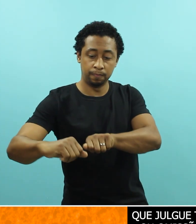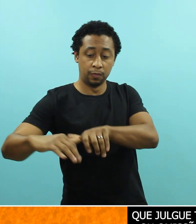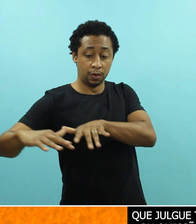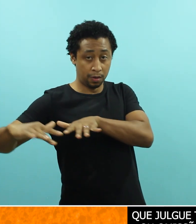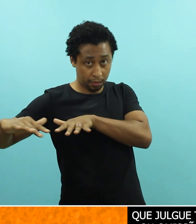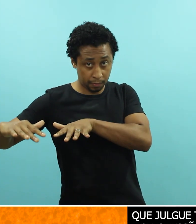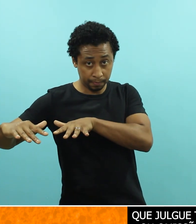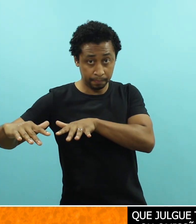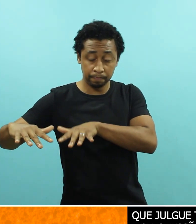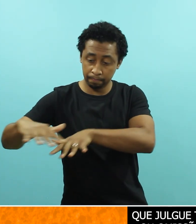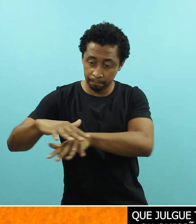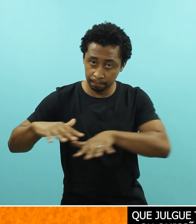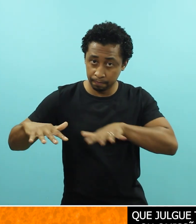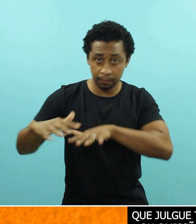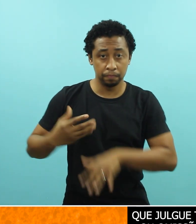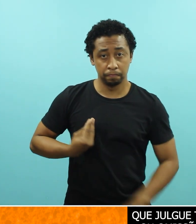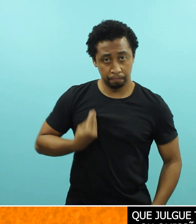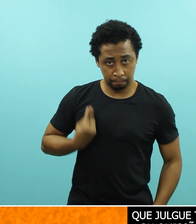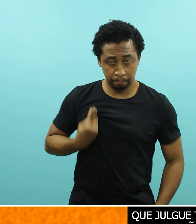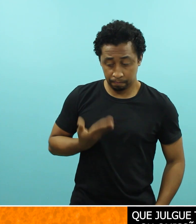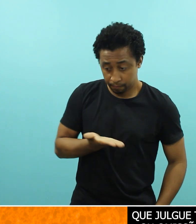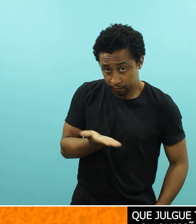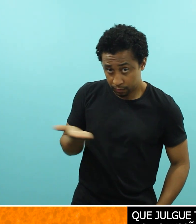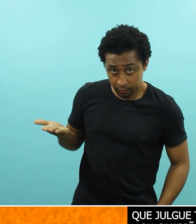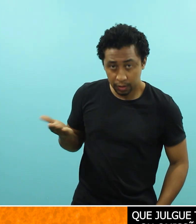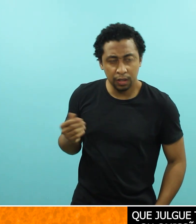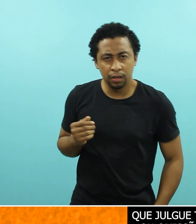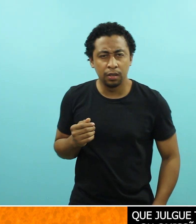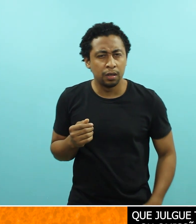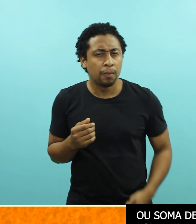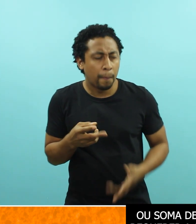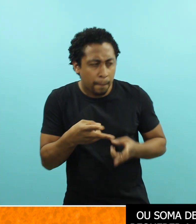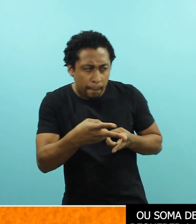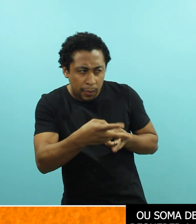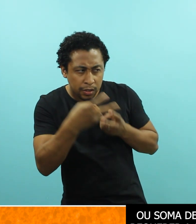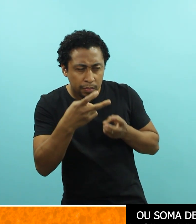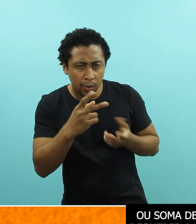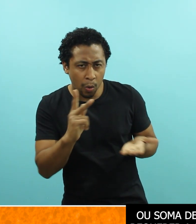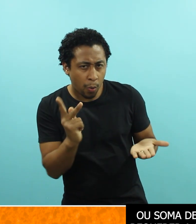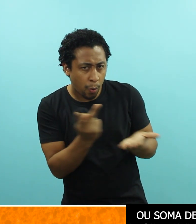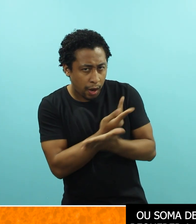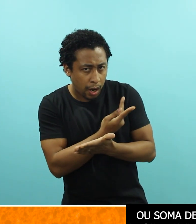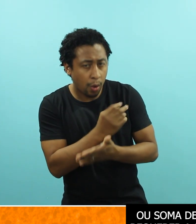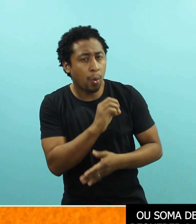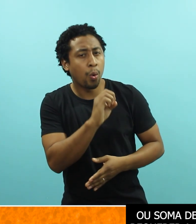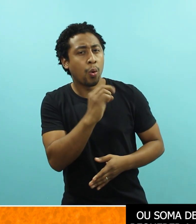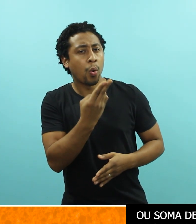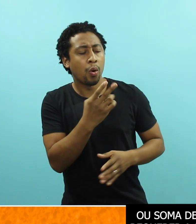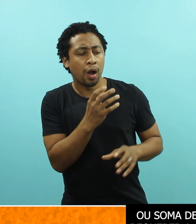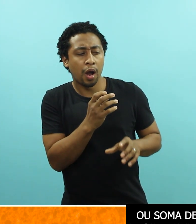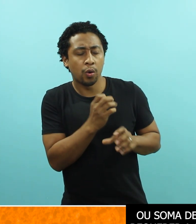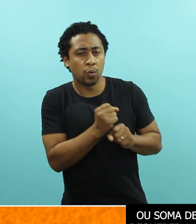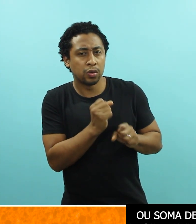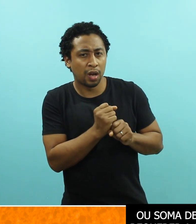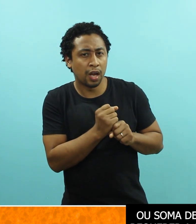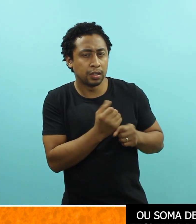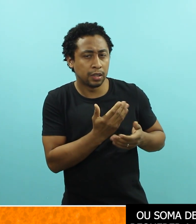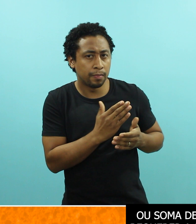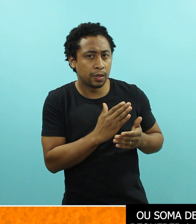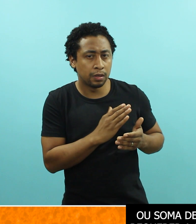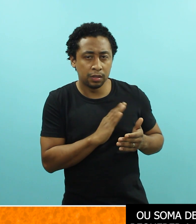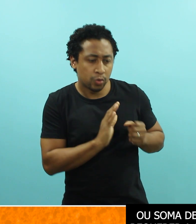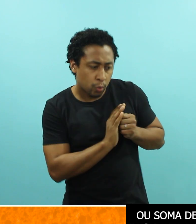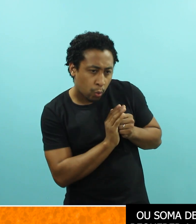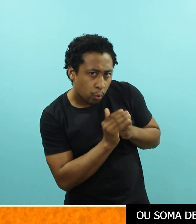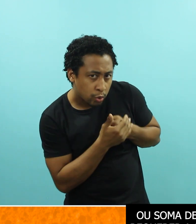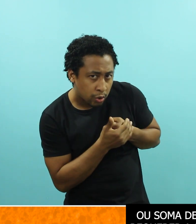que julgue ter havido erro ou omissão na contagem ou soma de votos poderá requerer a